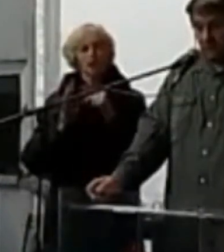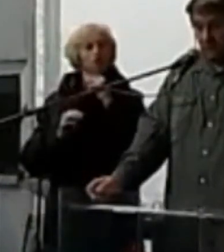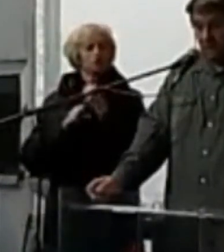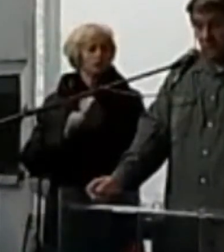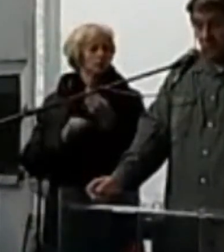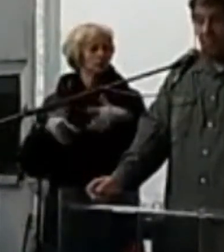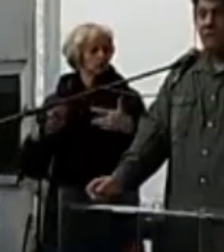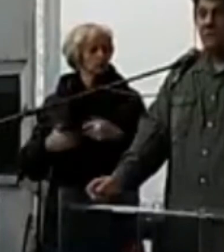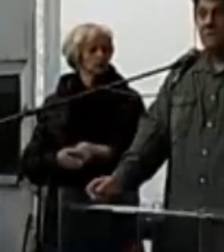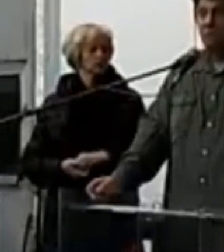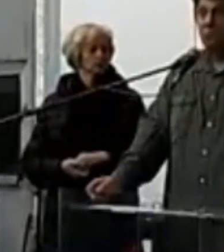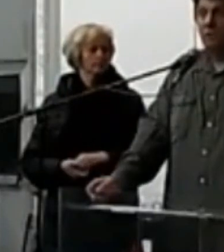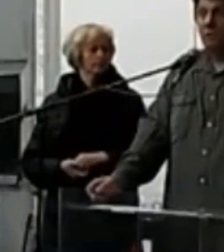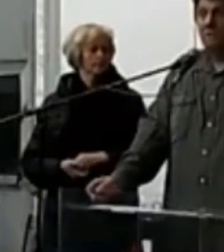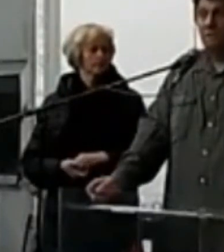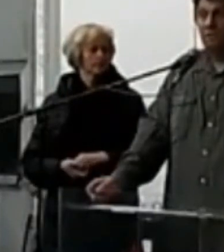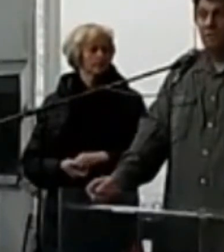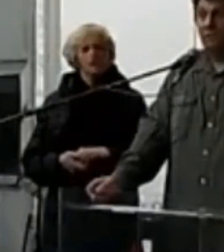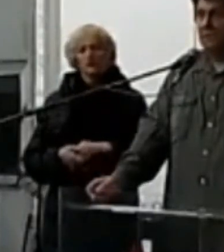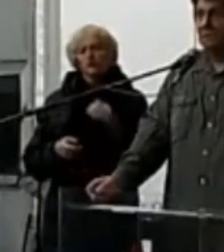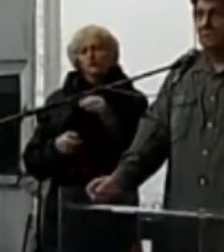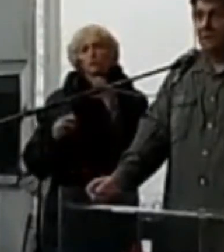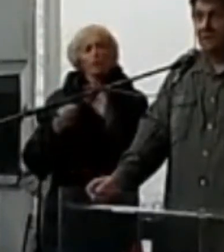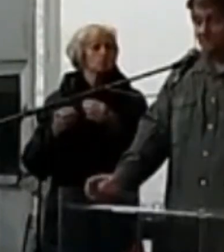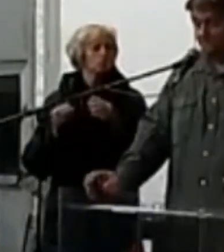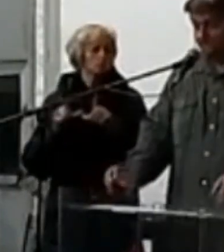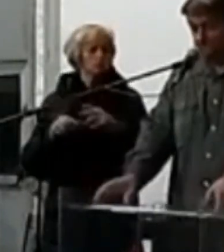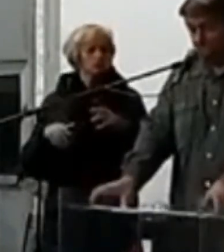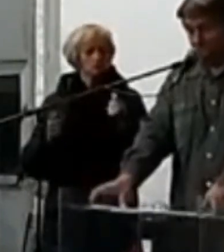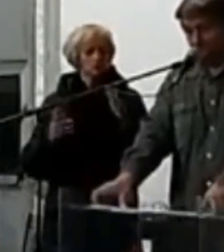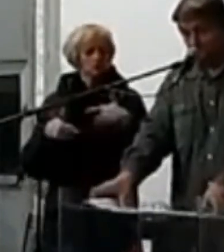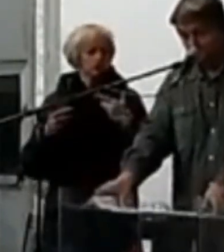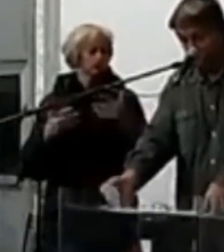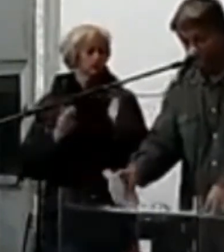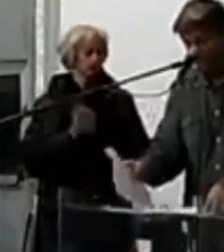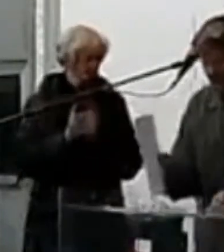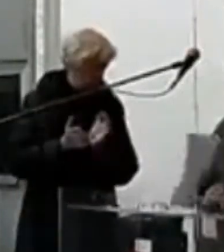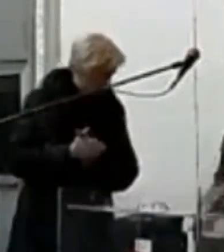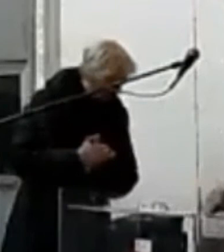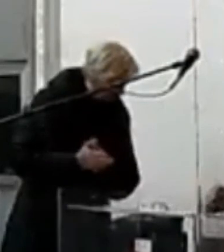Hercegovine, a to je baviti se uzgojem sitnih životinja. Hvala.